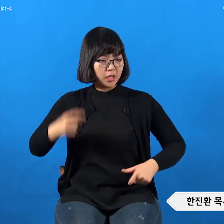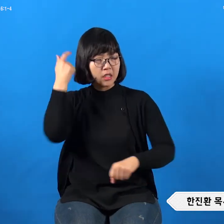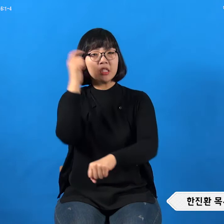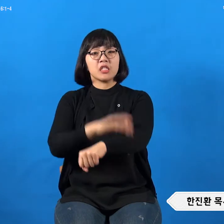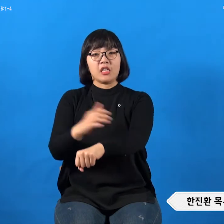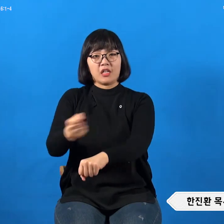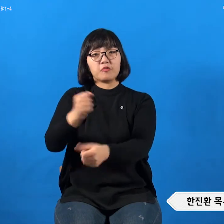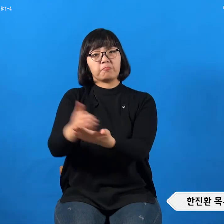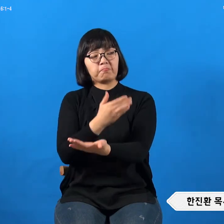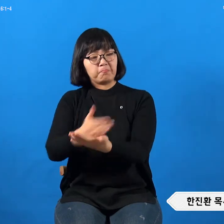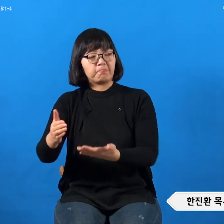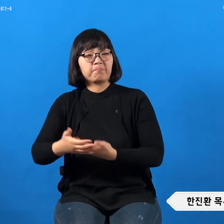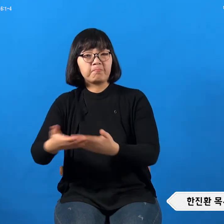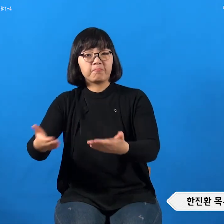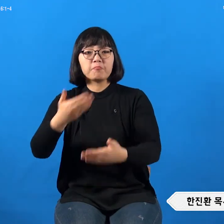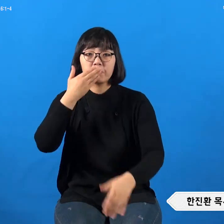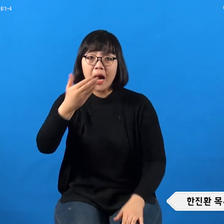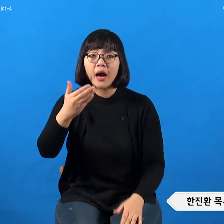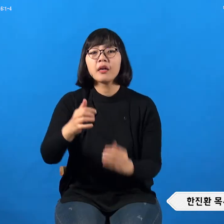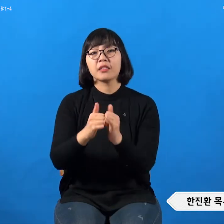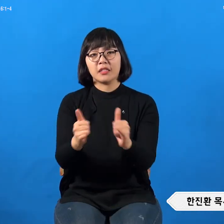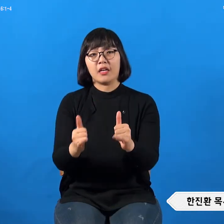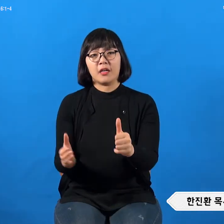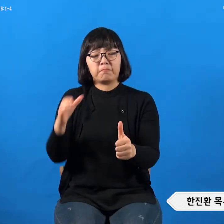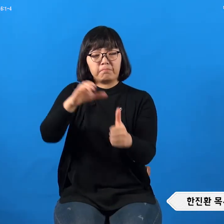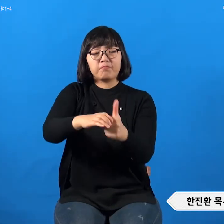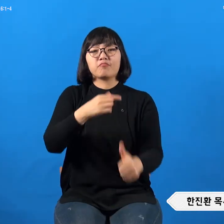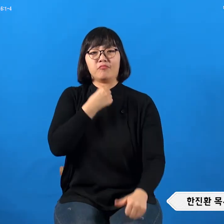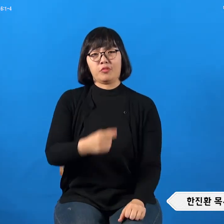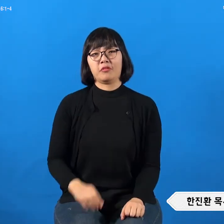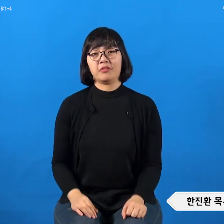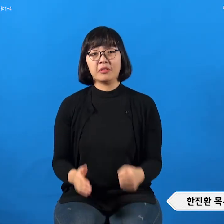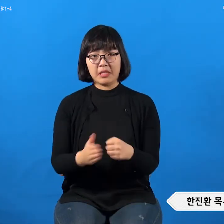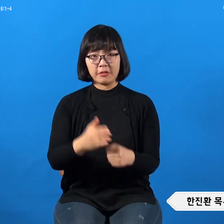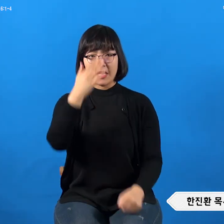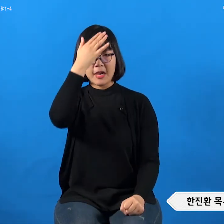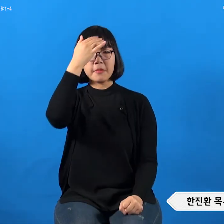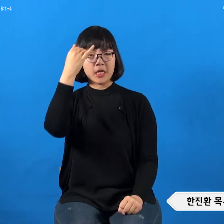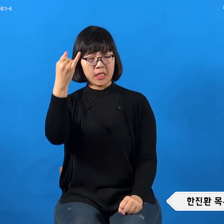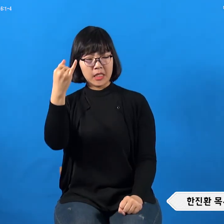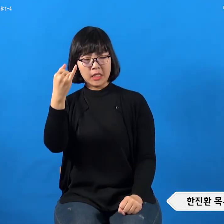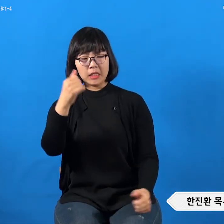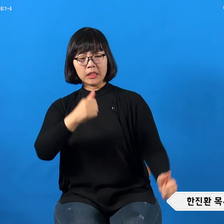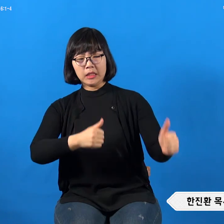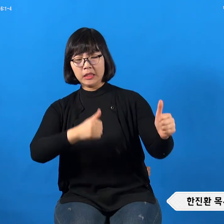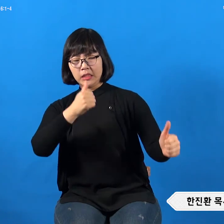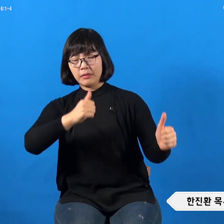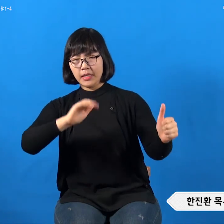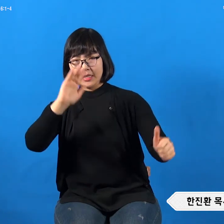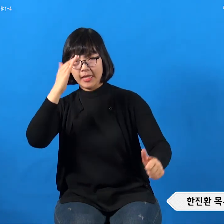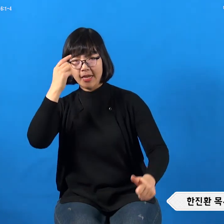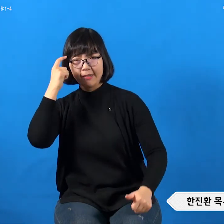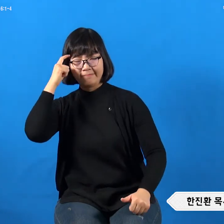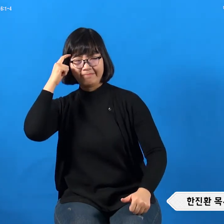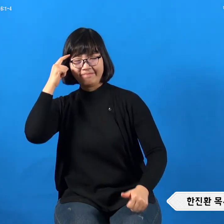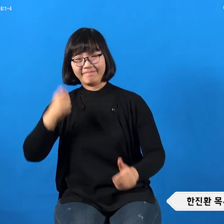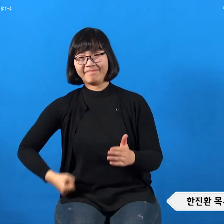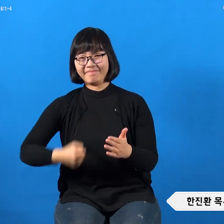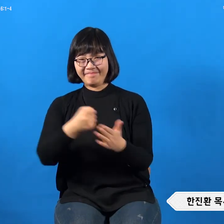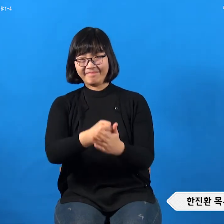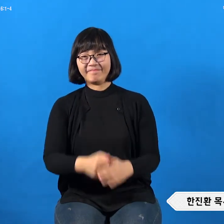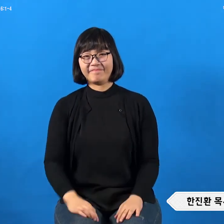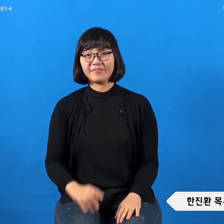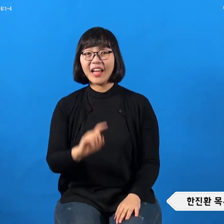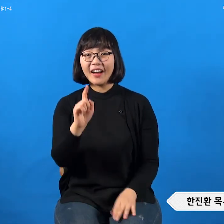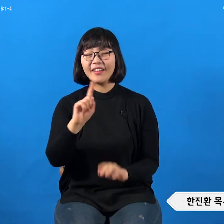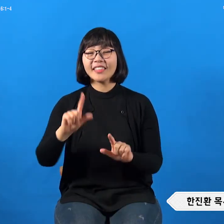싶었습니다. 그래서 이럴 게 아니라 내가 조카의 댐댐이를 직접 한번 알아봐야 되겠다 결심을 하고는